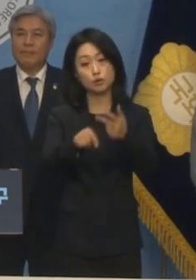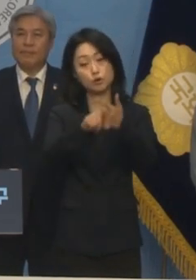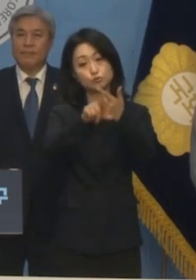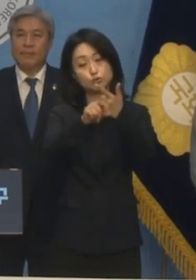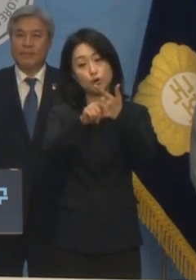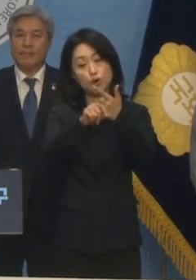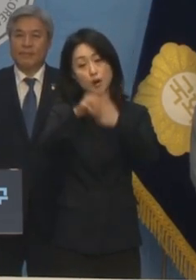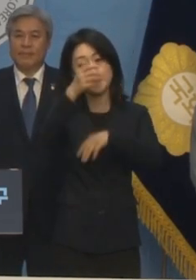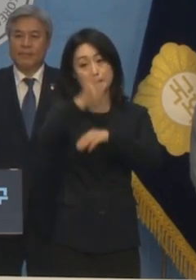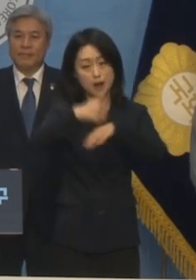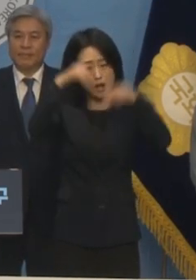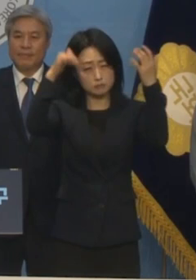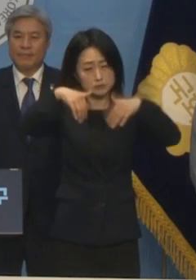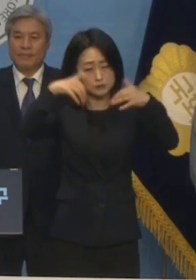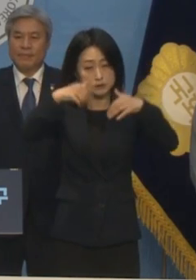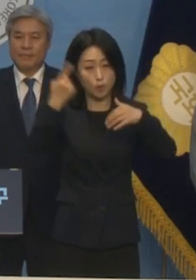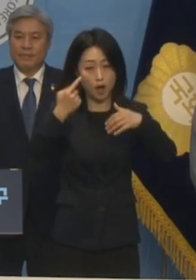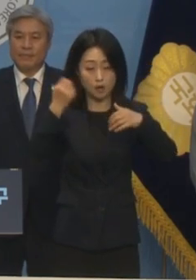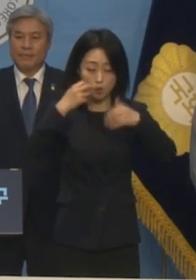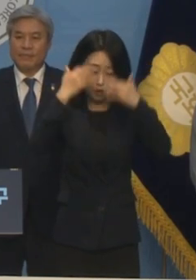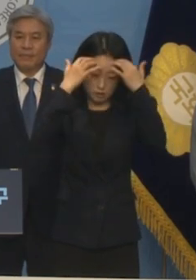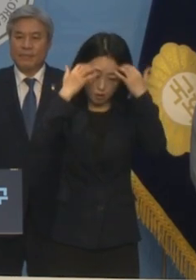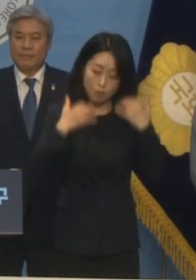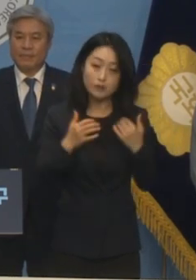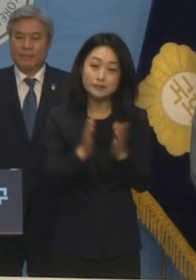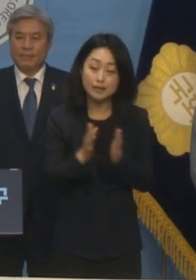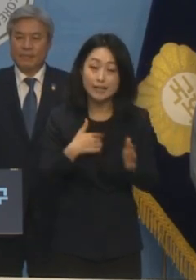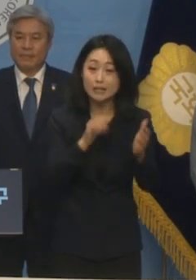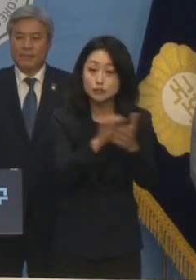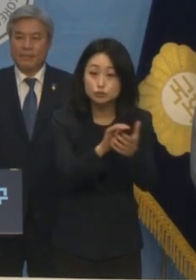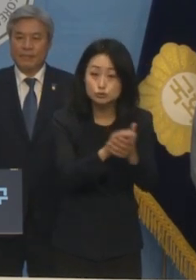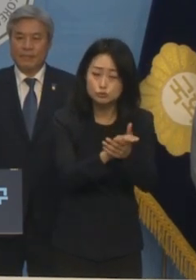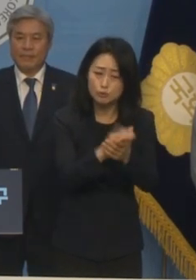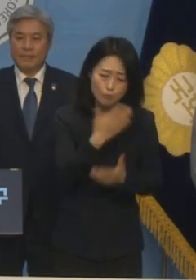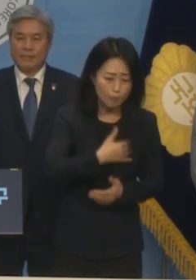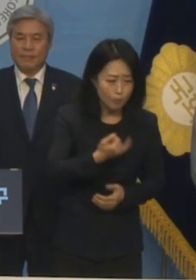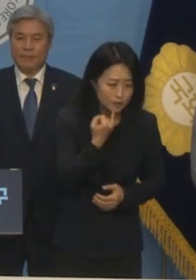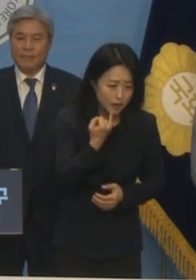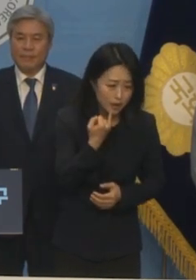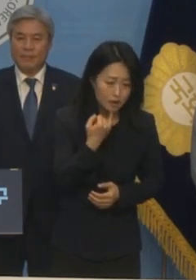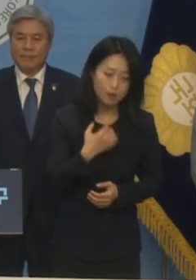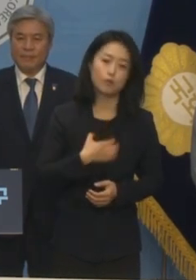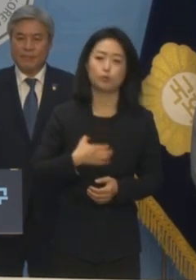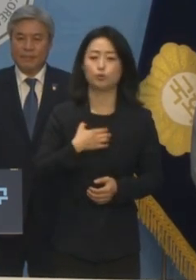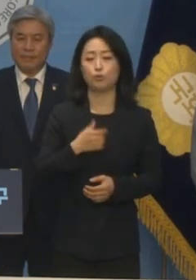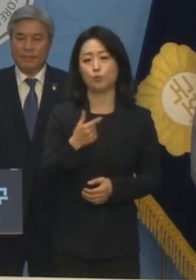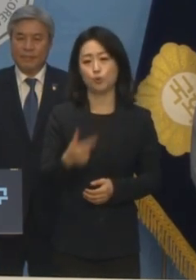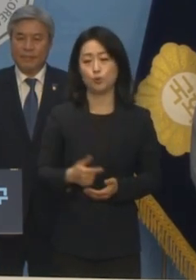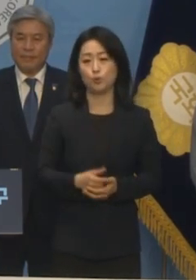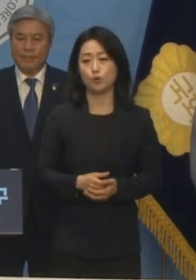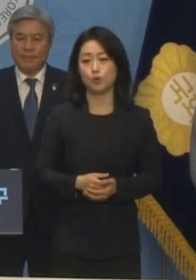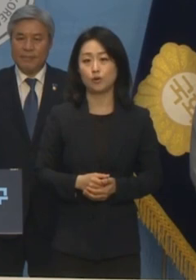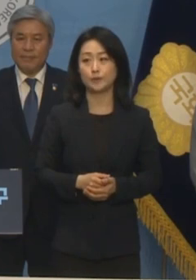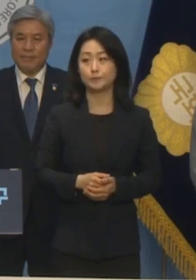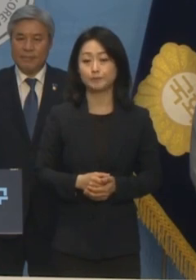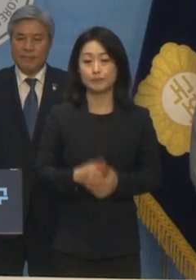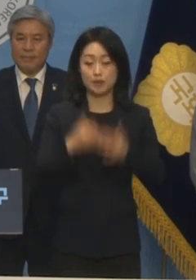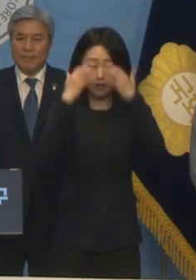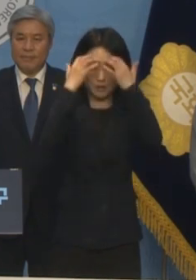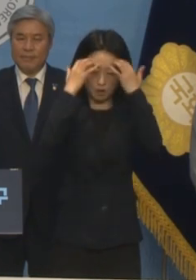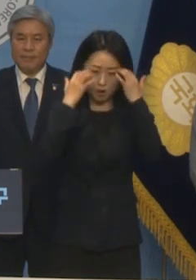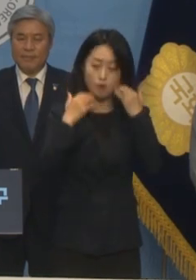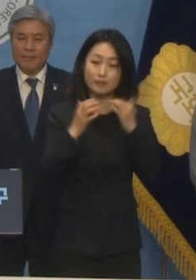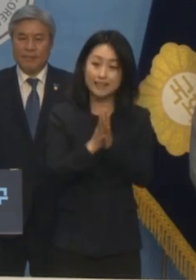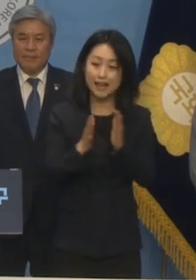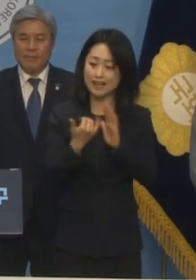여름에 폭염이 닥치게 된다면 제 친구는 과연 괜찮을까요? 어릴 때 무더운 여름이